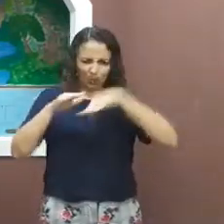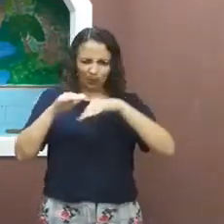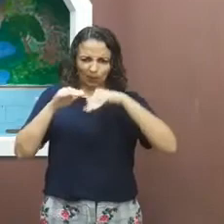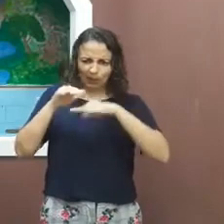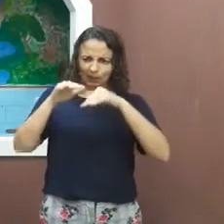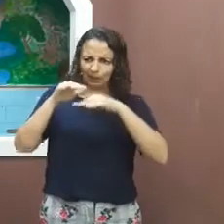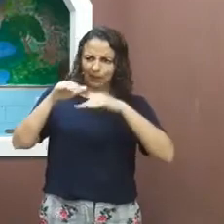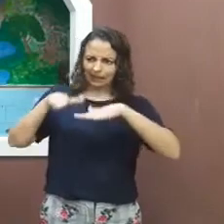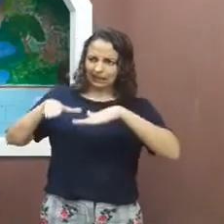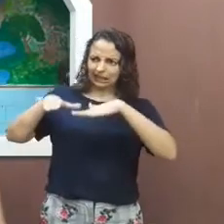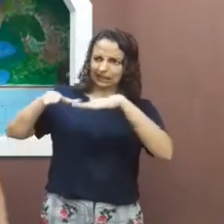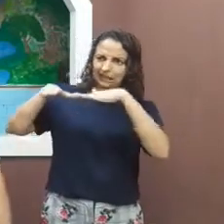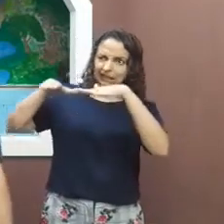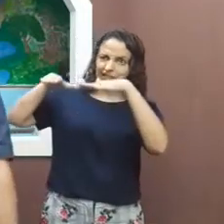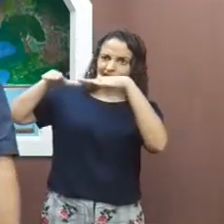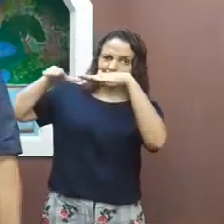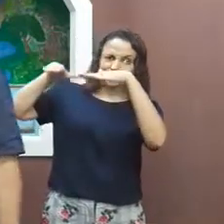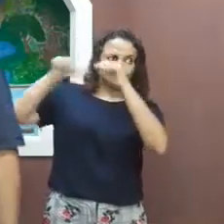ajuntam